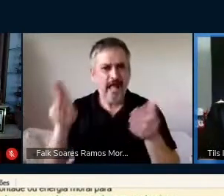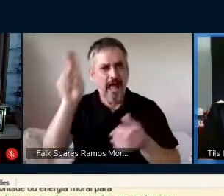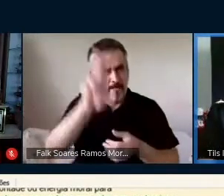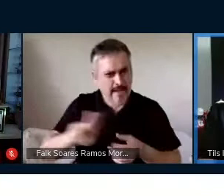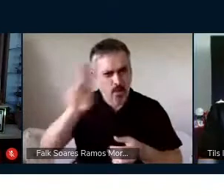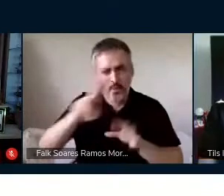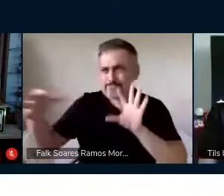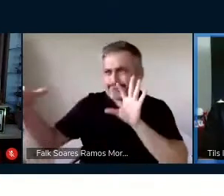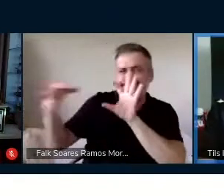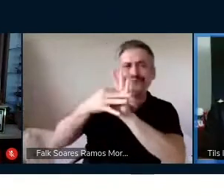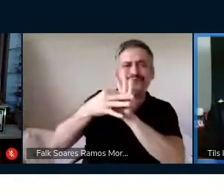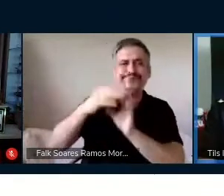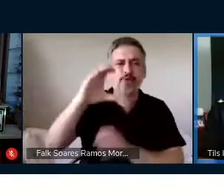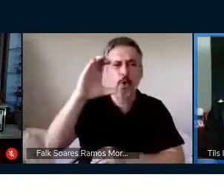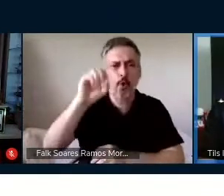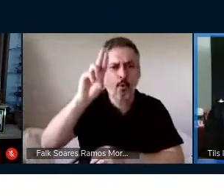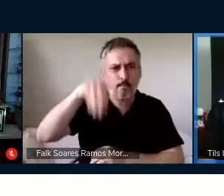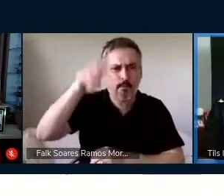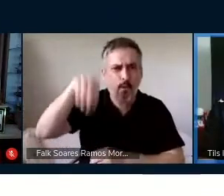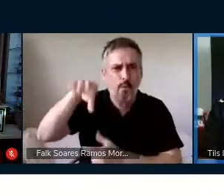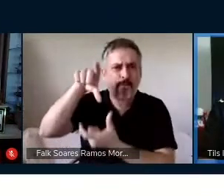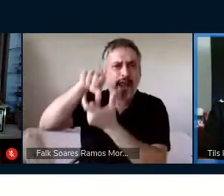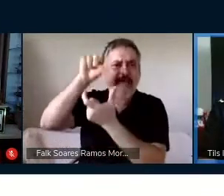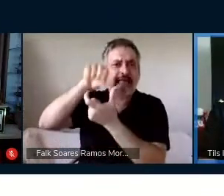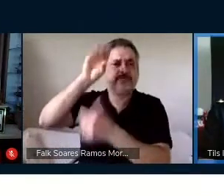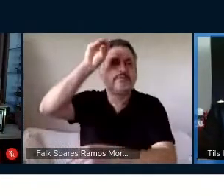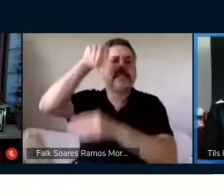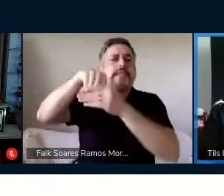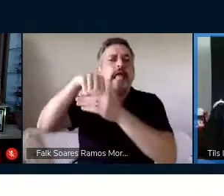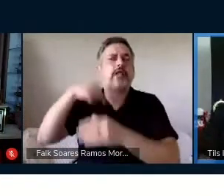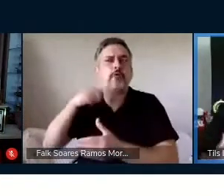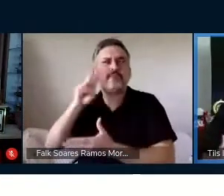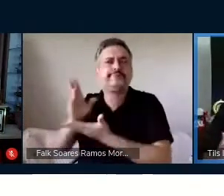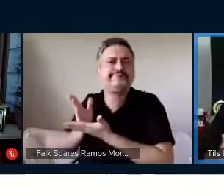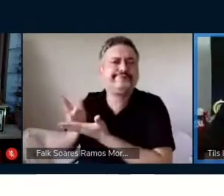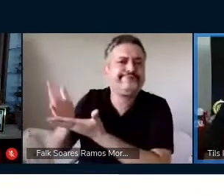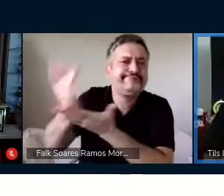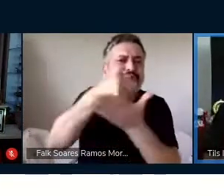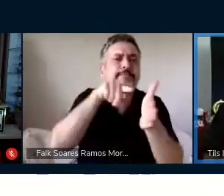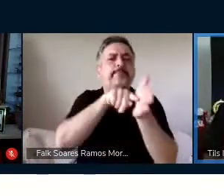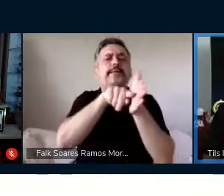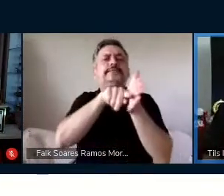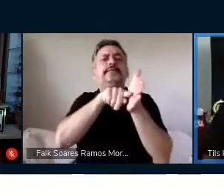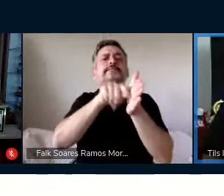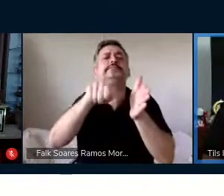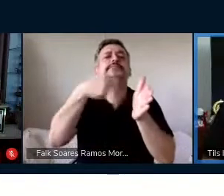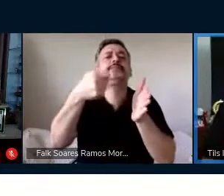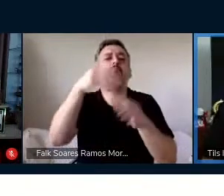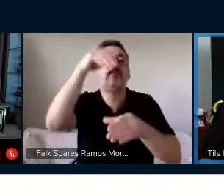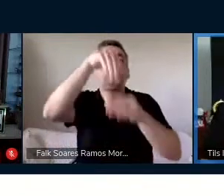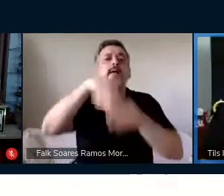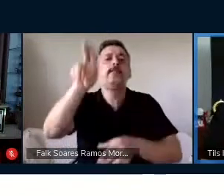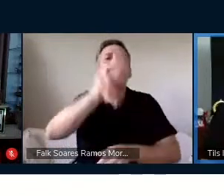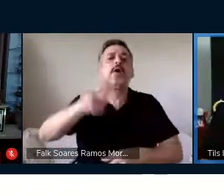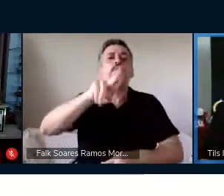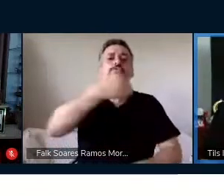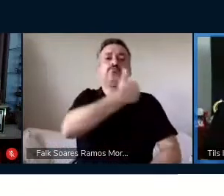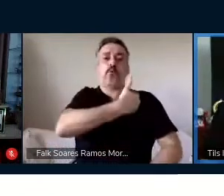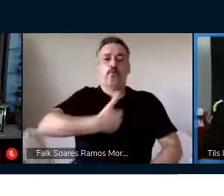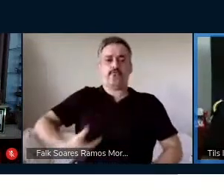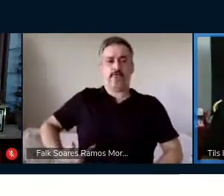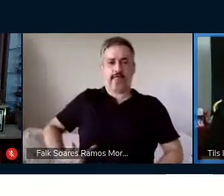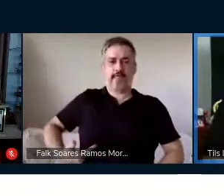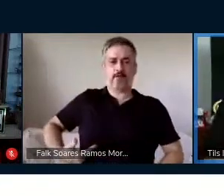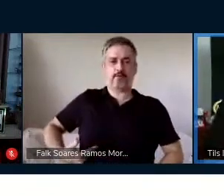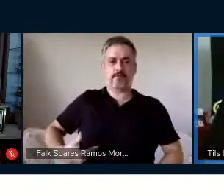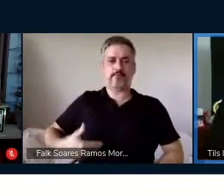judiciário. Mas ele parecia que se utilizava muito mais de um sinal comum,